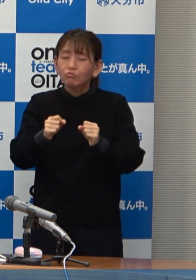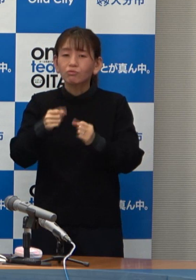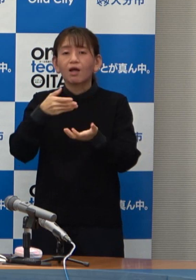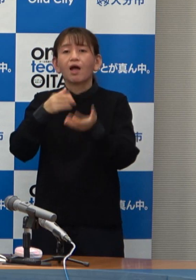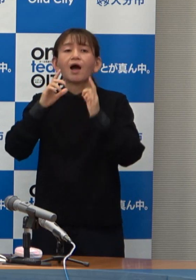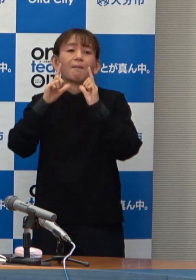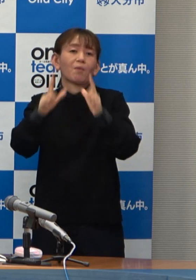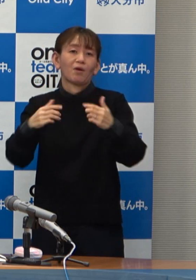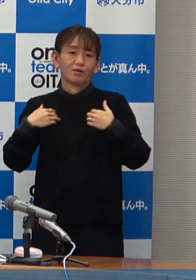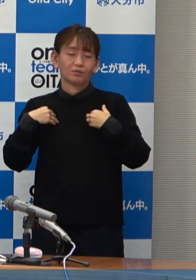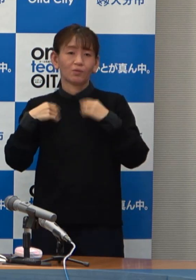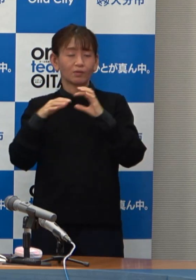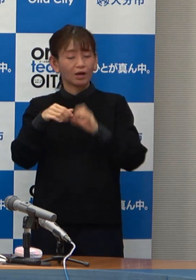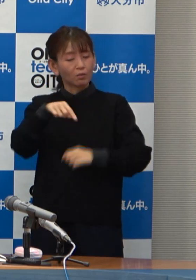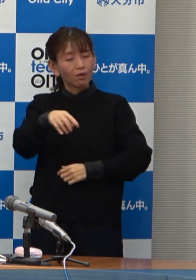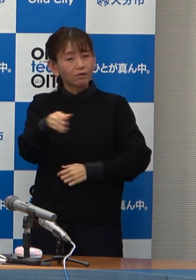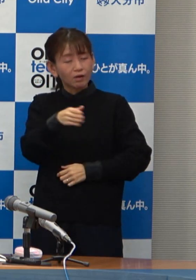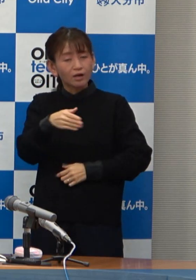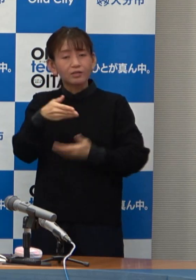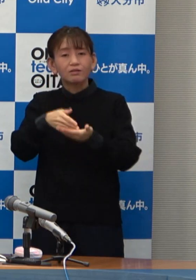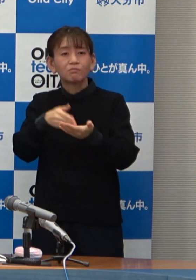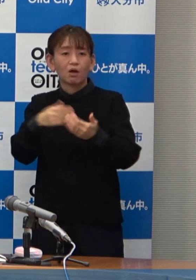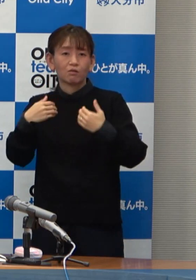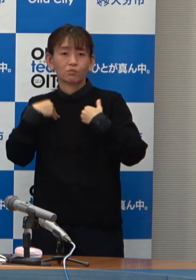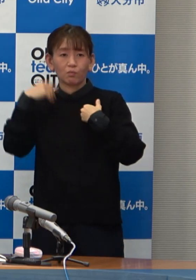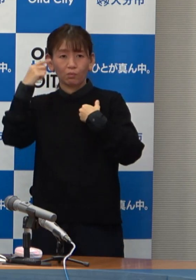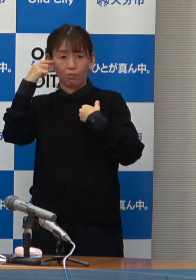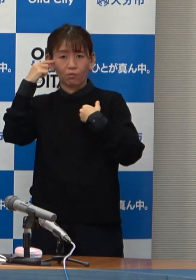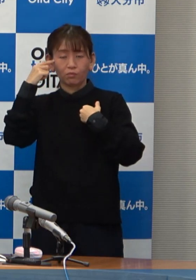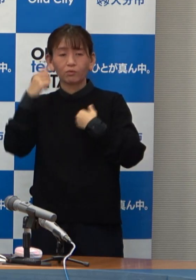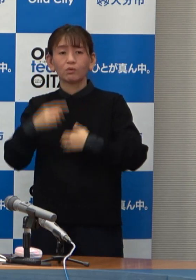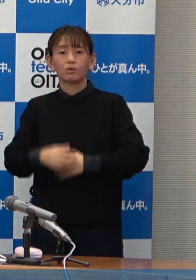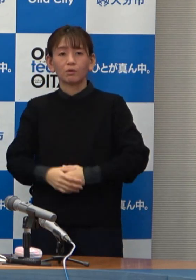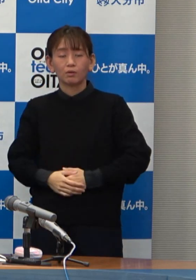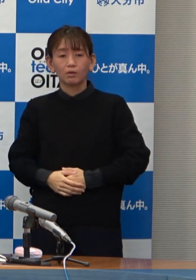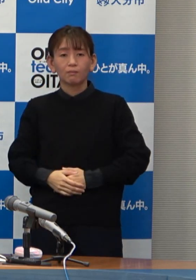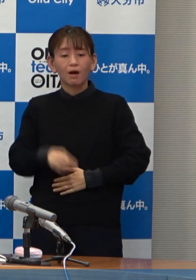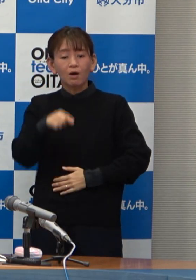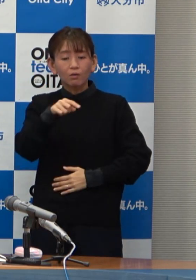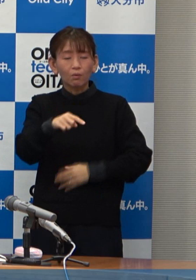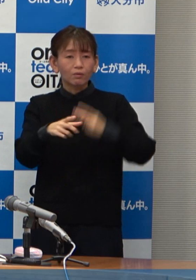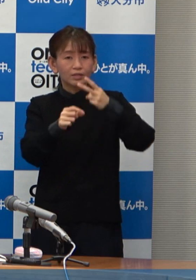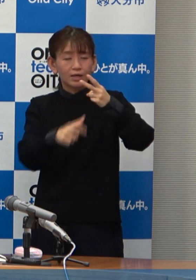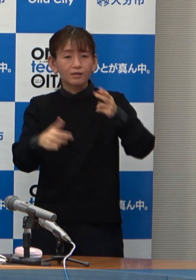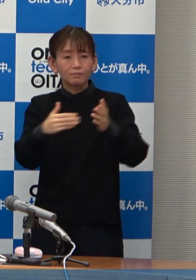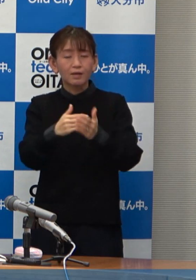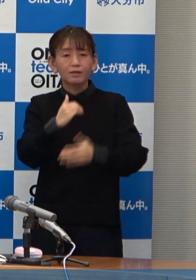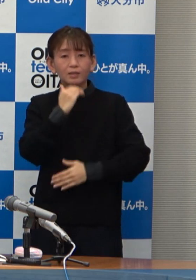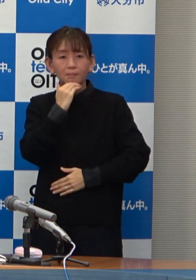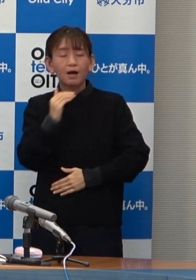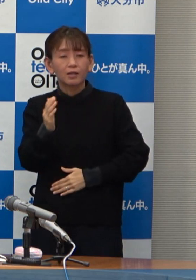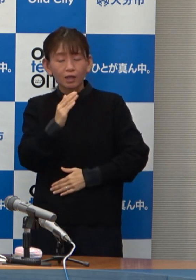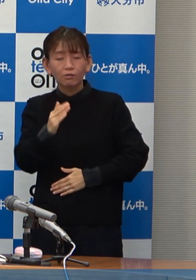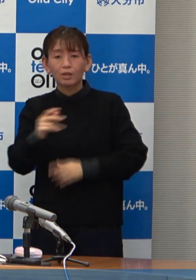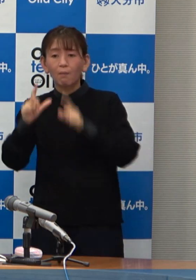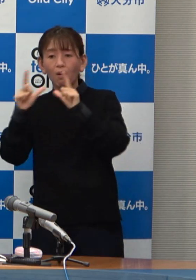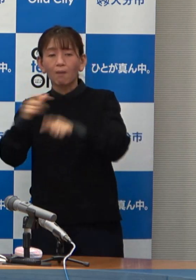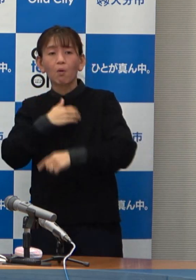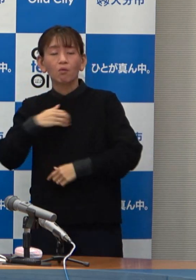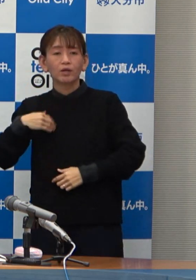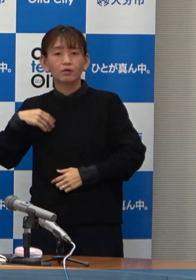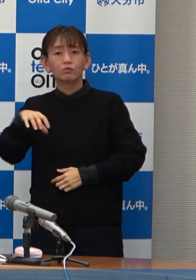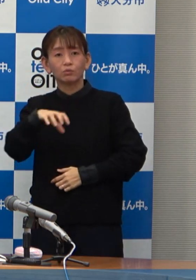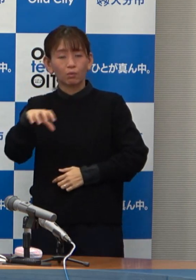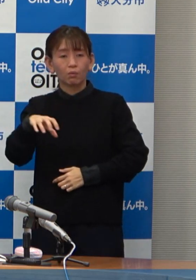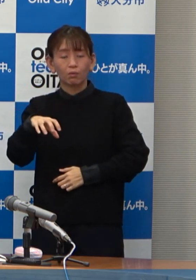絶対に説明が必要ですねでそこにそこまで待たなくてもできると思われることはさっき言ったように